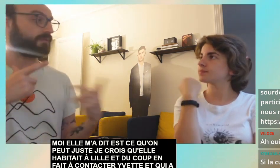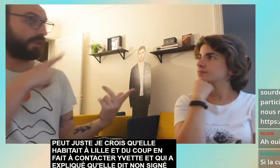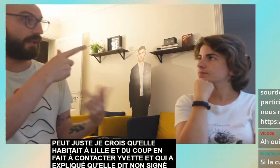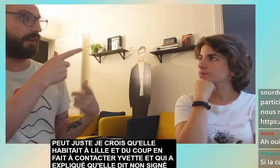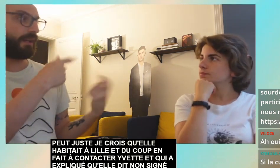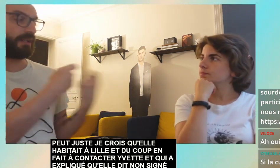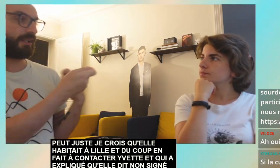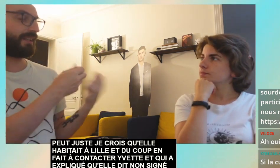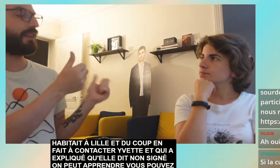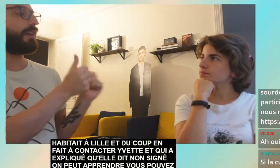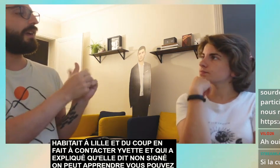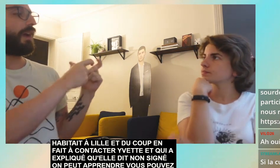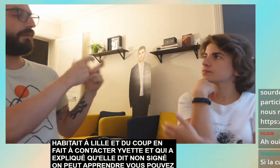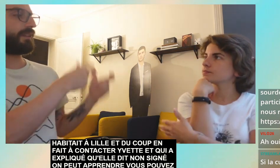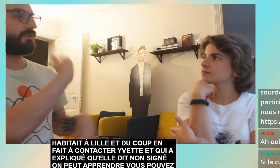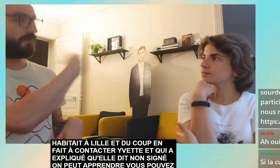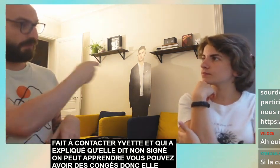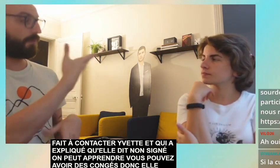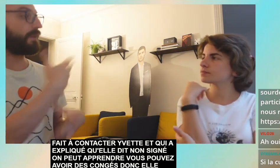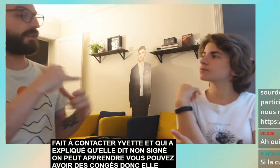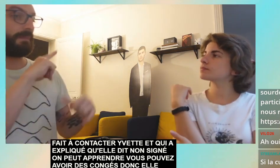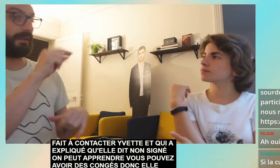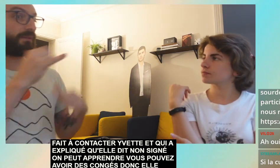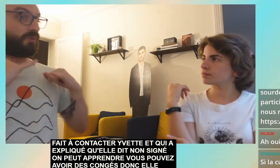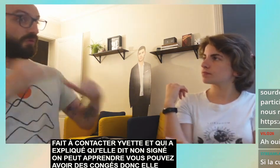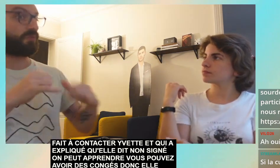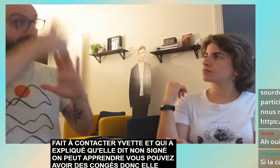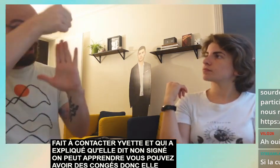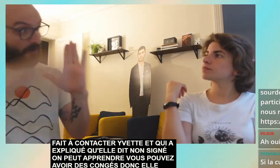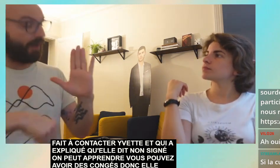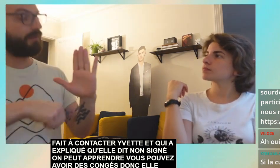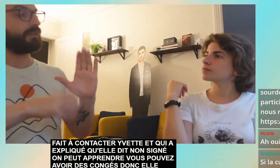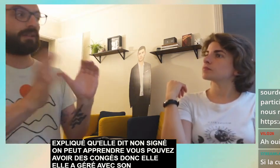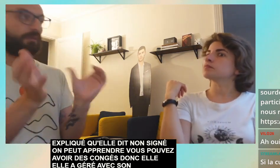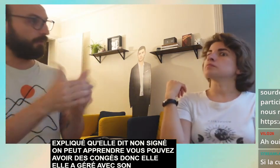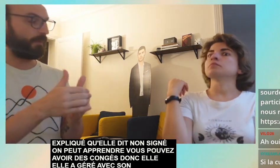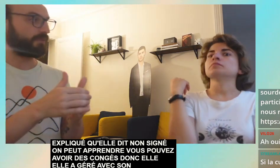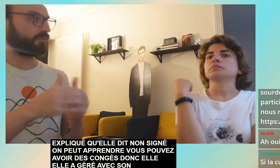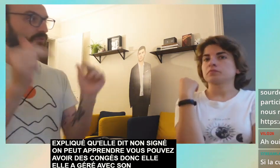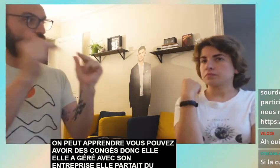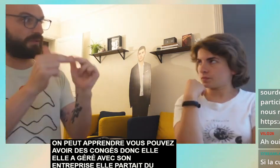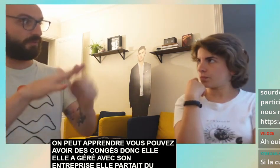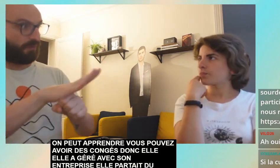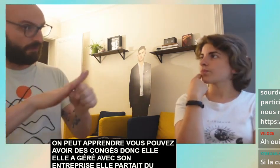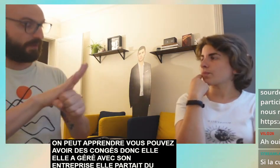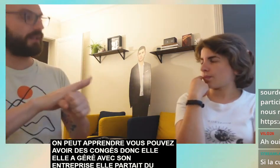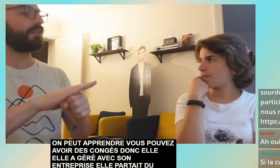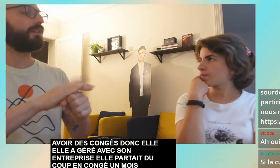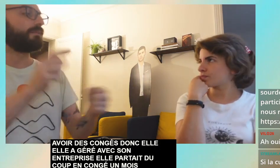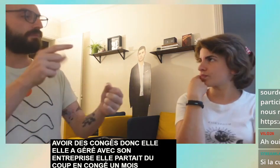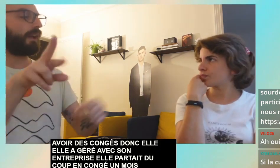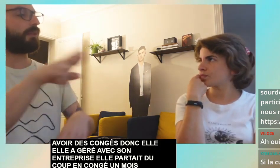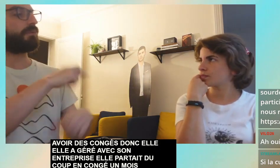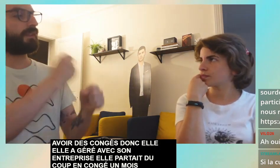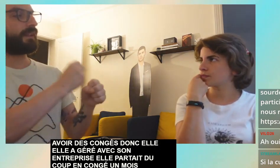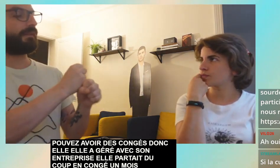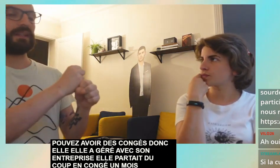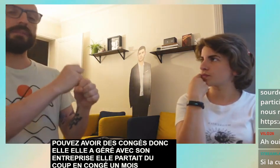Donc elle a géré avec son entreprise, elle partait du coup en congé 1 mois. Formation du coup niveau complet. Elle revenait travailler, puis